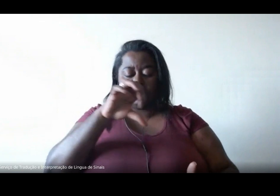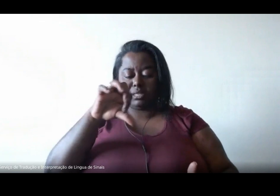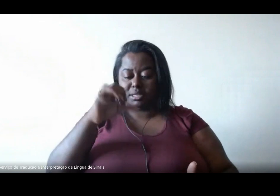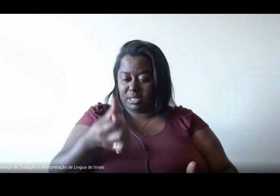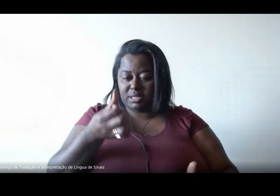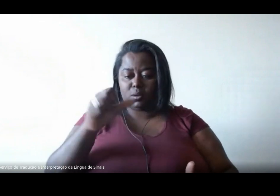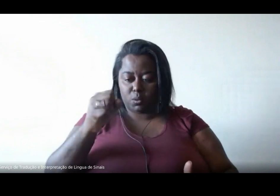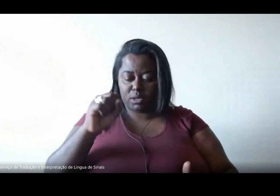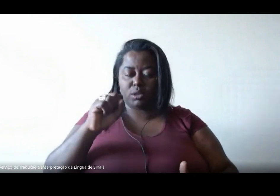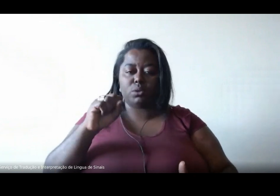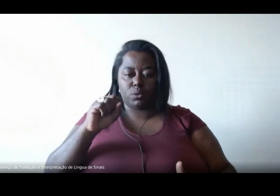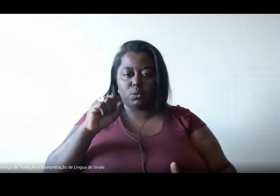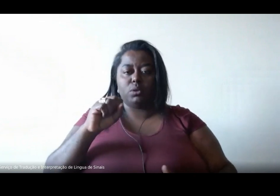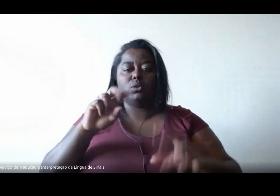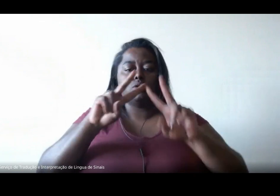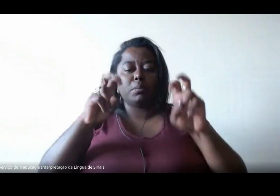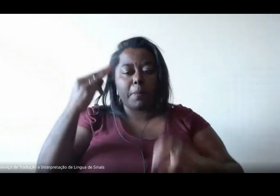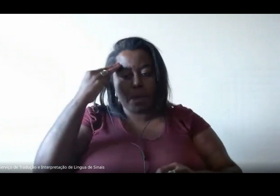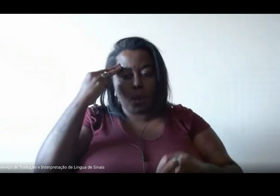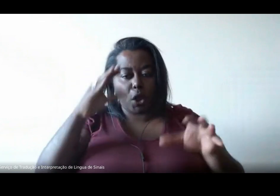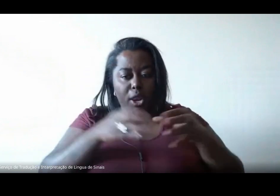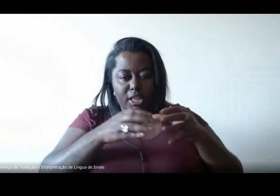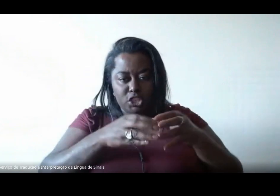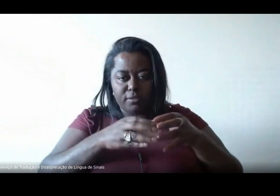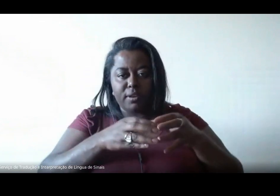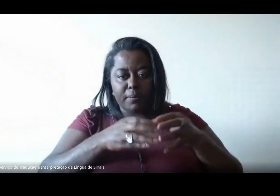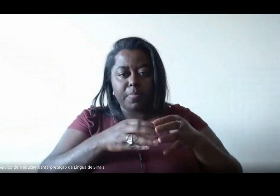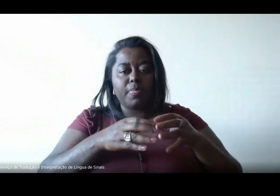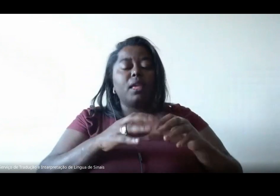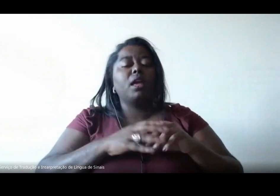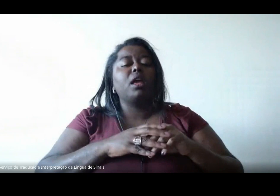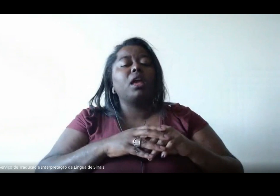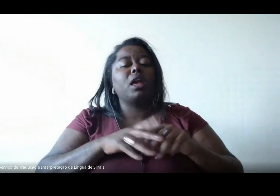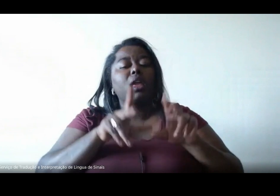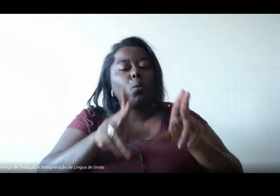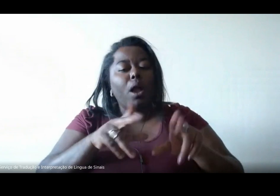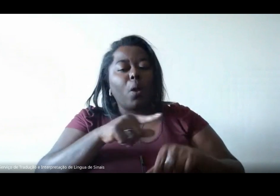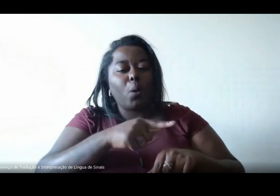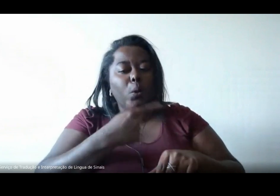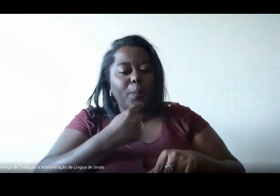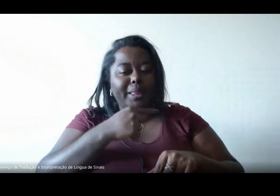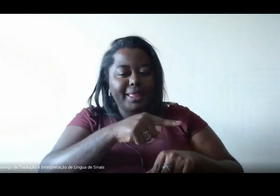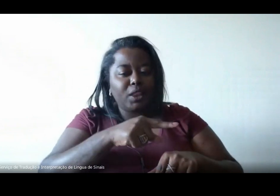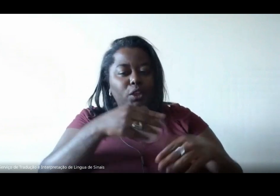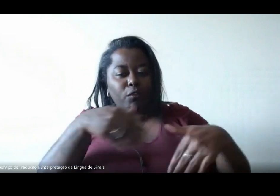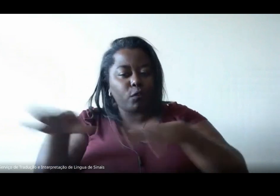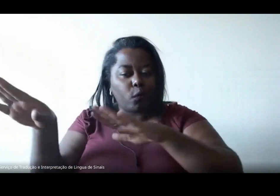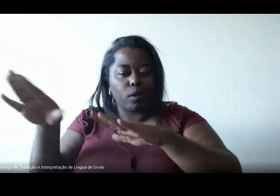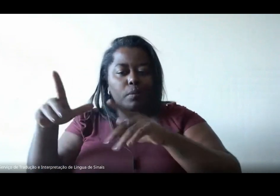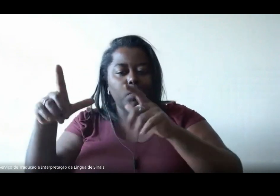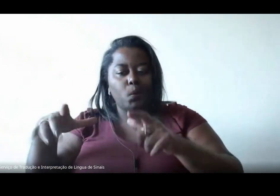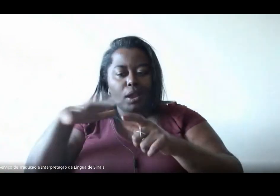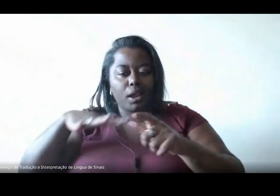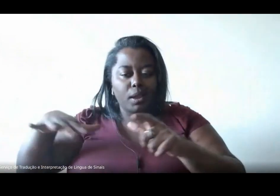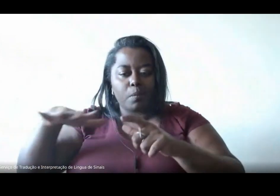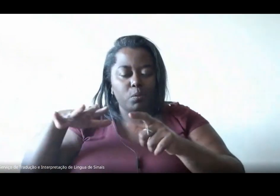La Mémoire Collective, quando esse pensador, que também acabou no campo de concentração, né, ele discorre